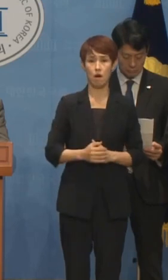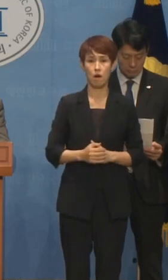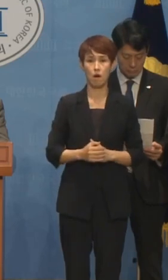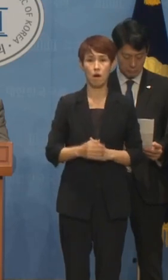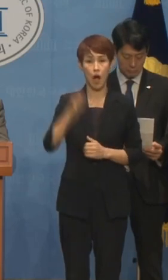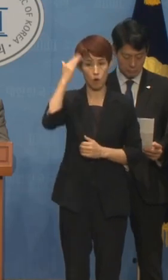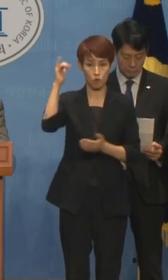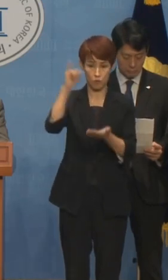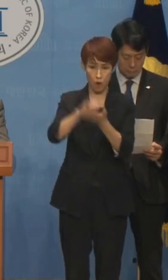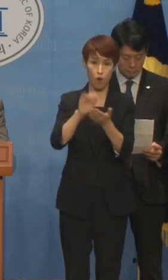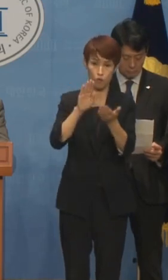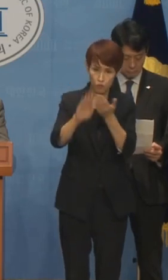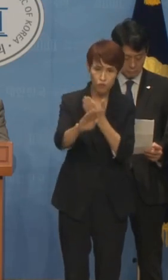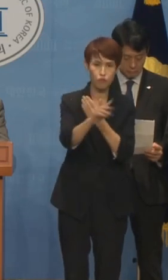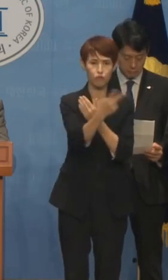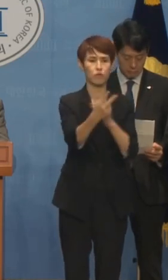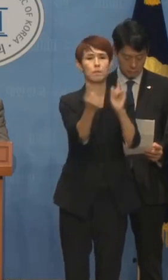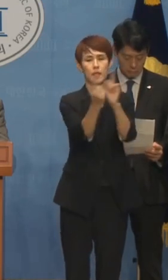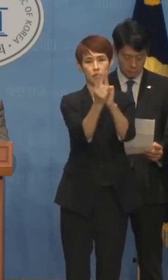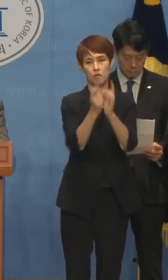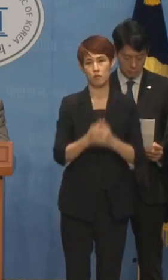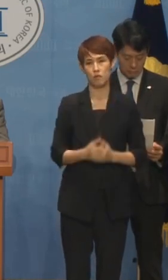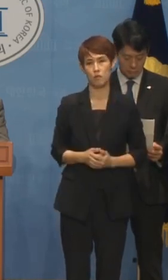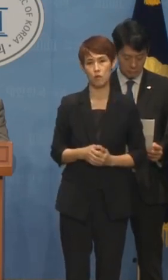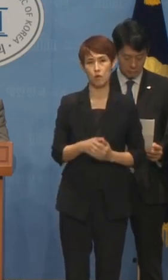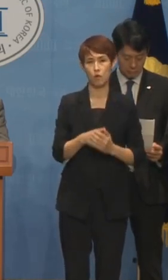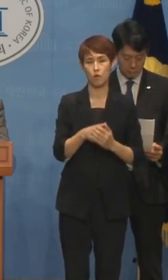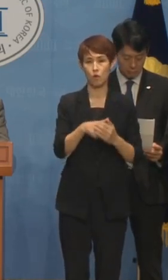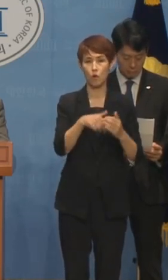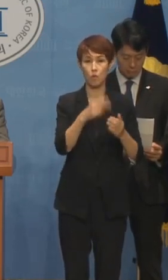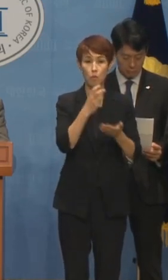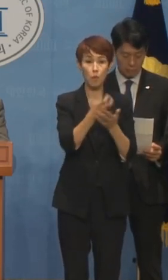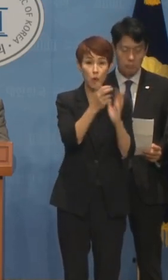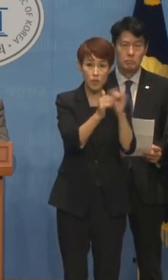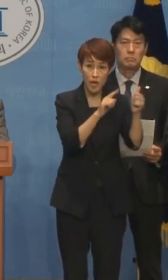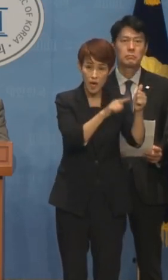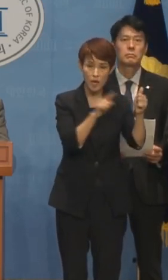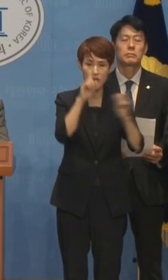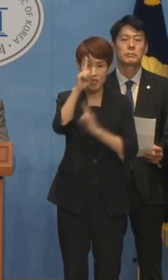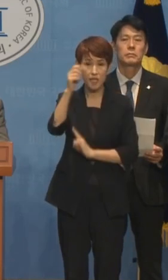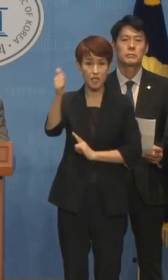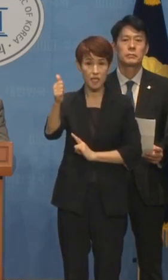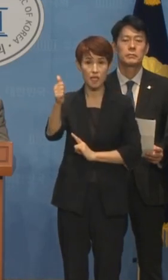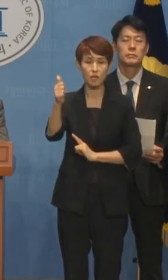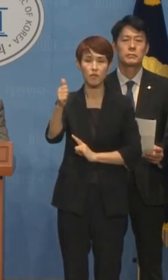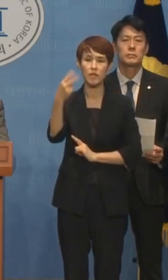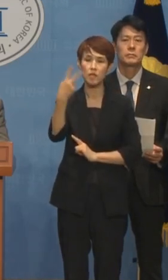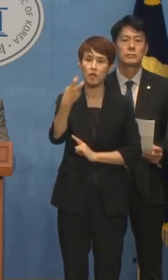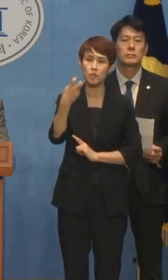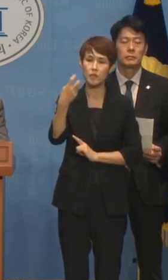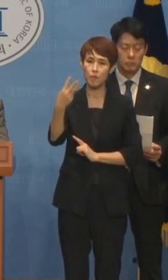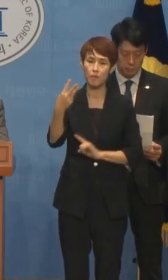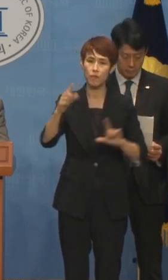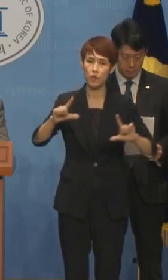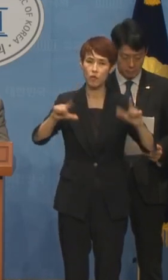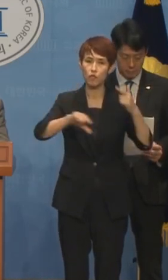이후로 확인됐습니다. 조모 변호사는 이전 부지사를 2023년 6월